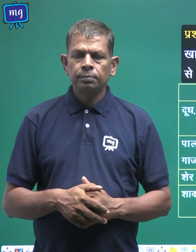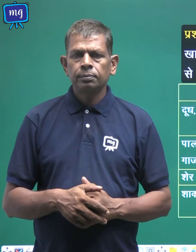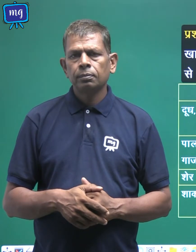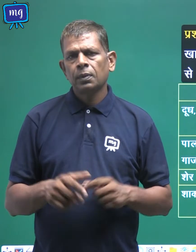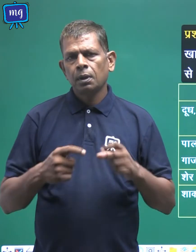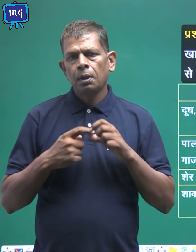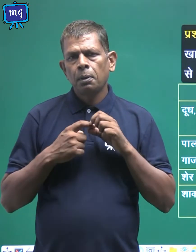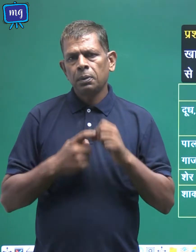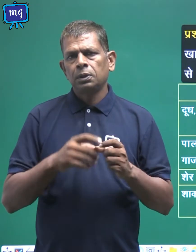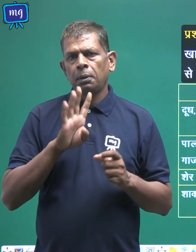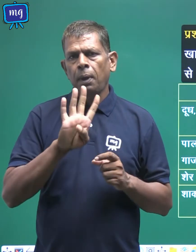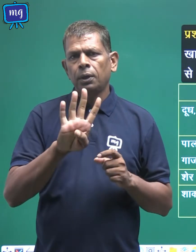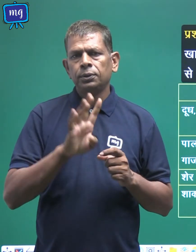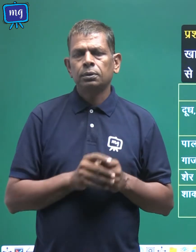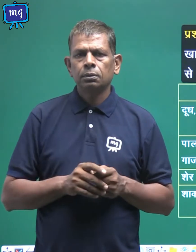प्रश्न 5,